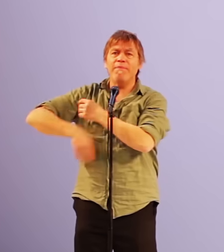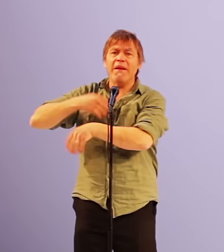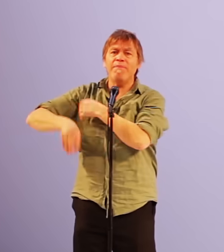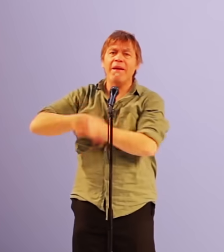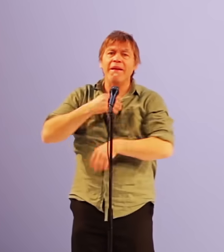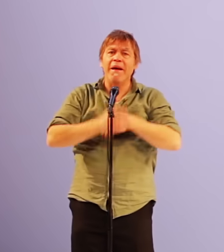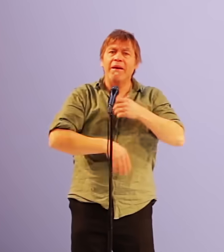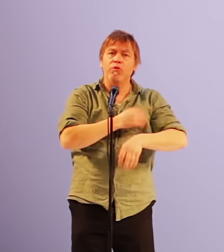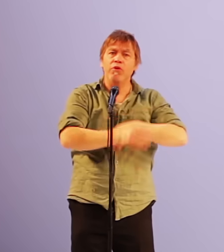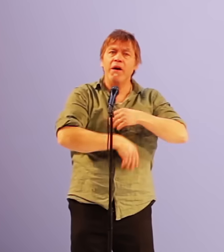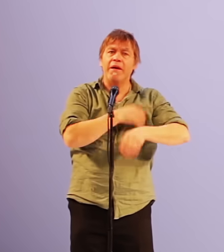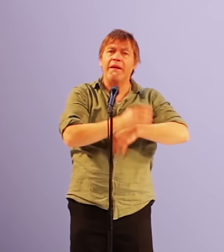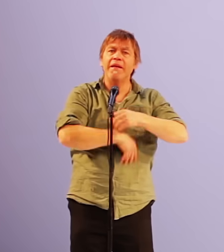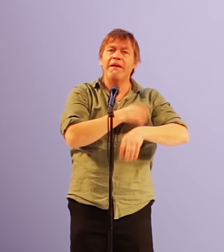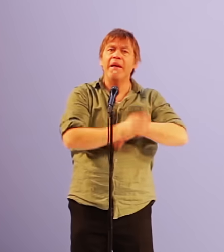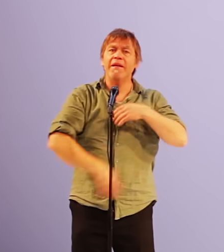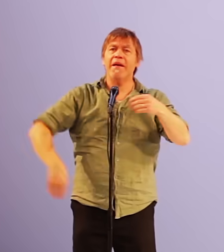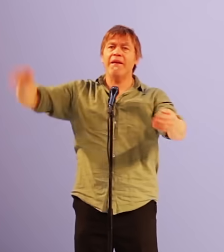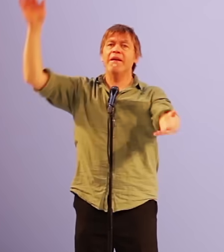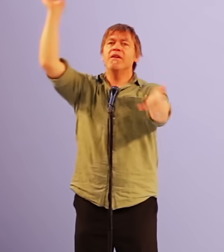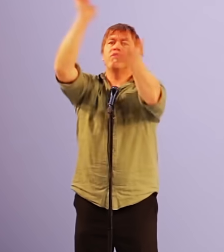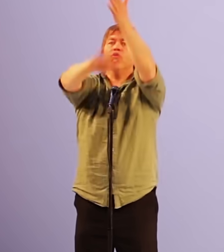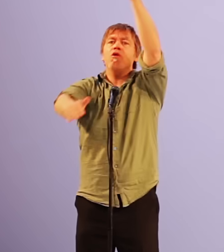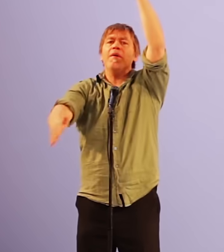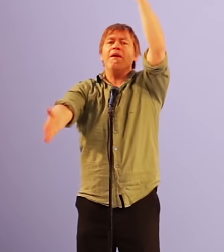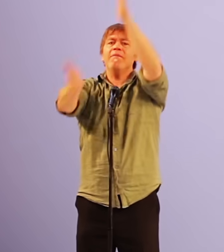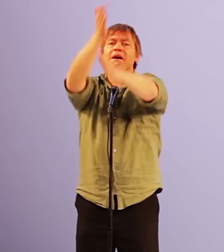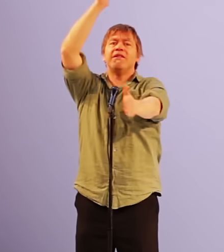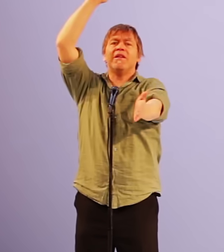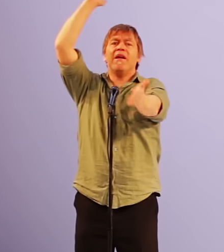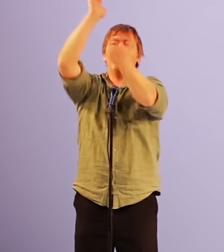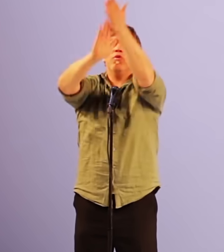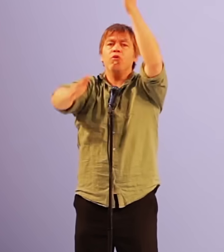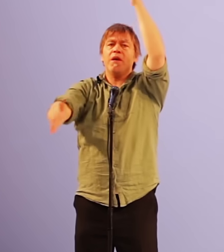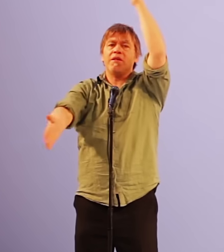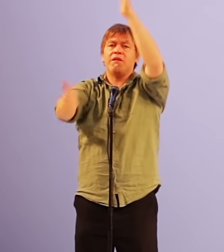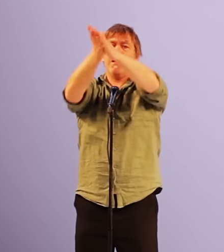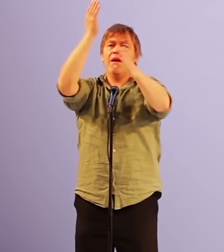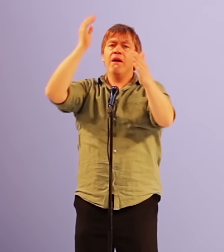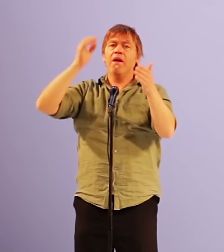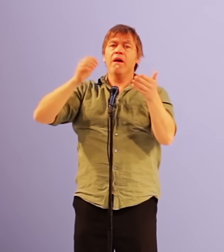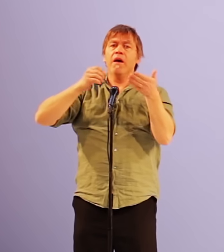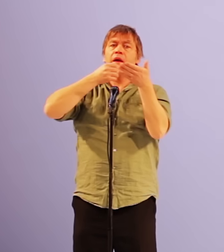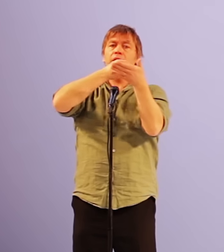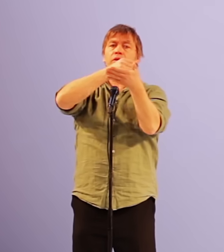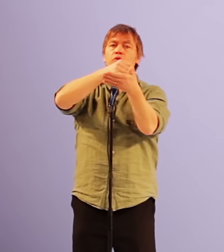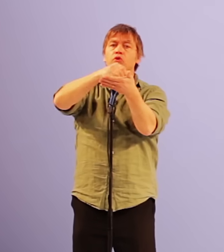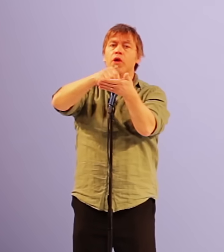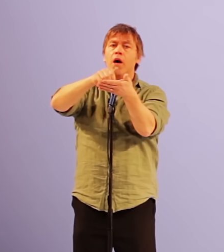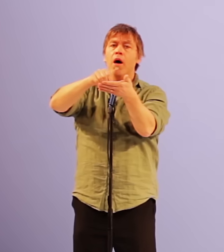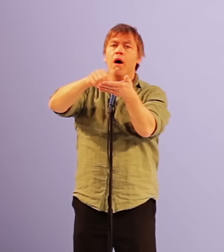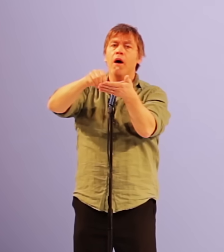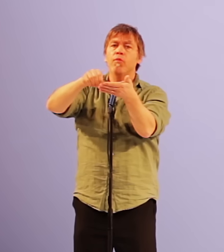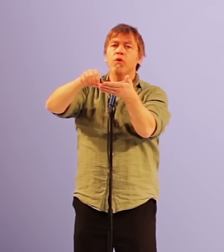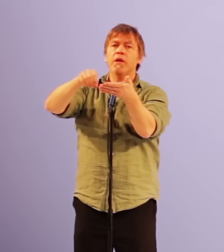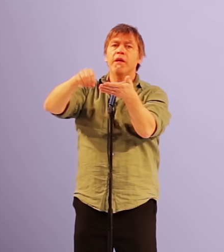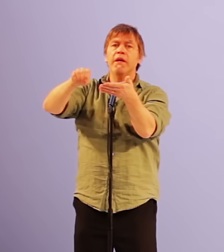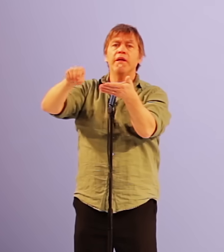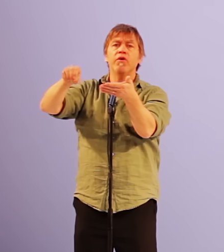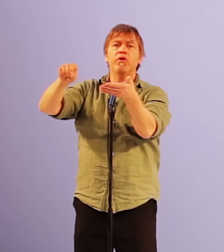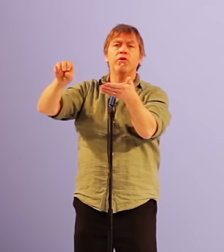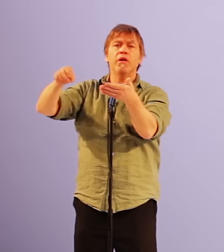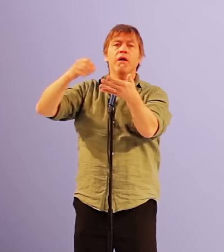Ruune peri peri peri, runoja keri keri keri, Suomen maasta ja mullasta. Runoja